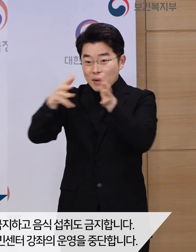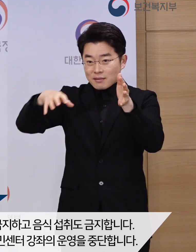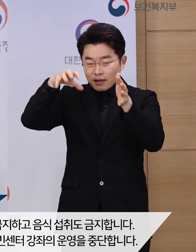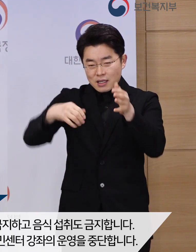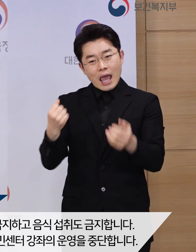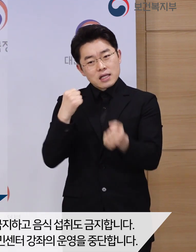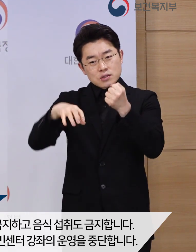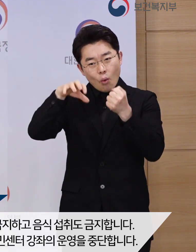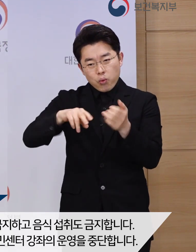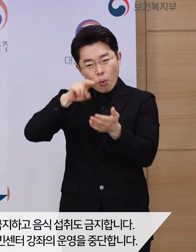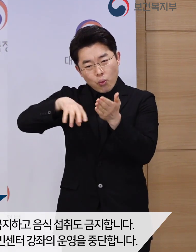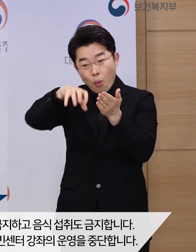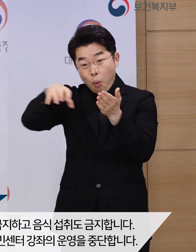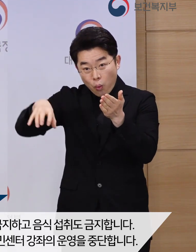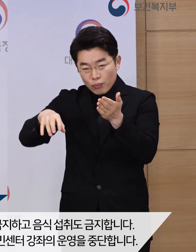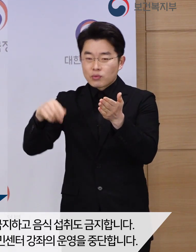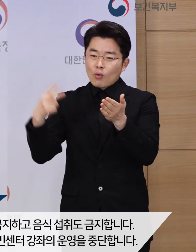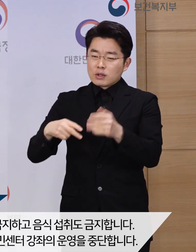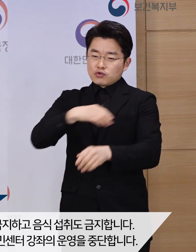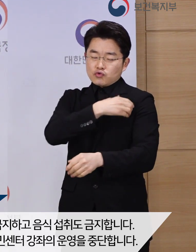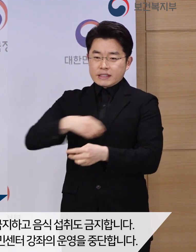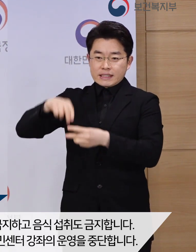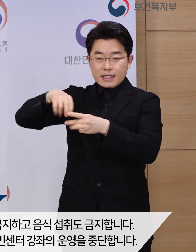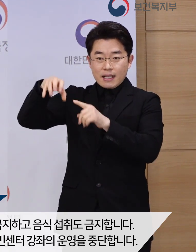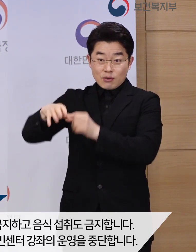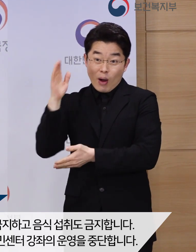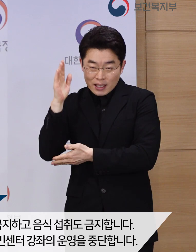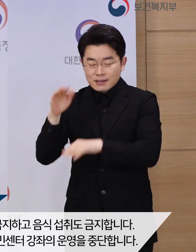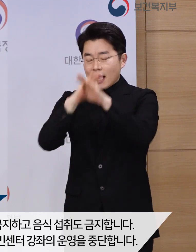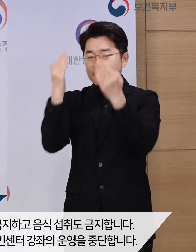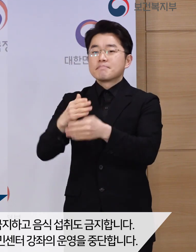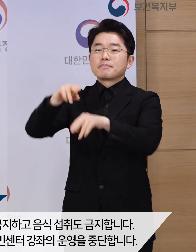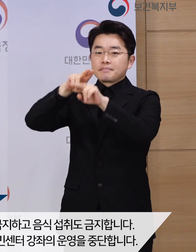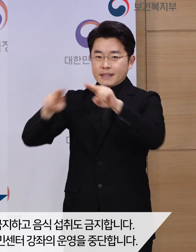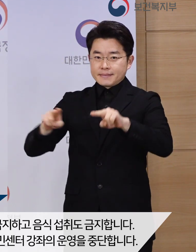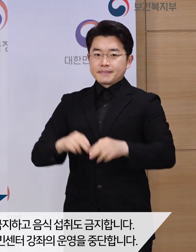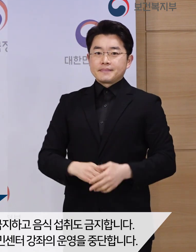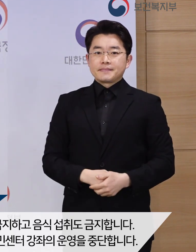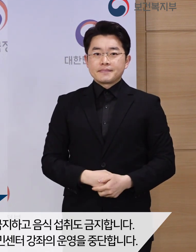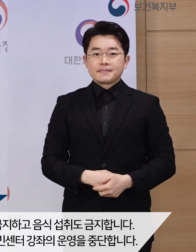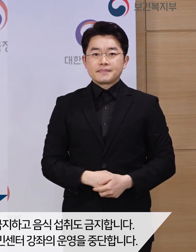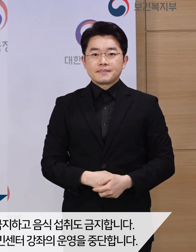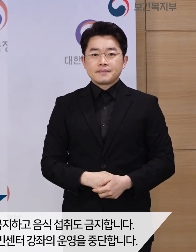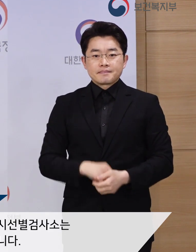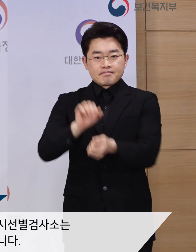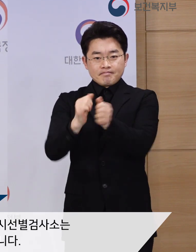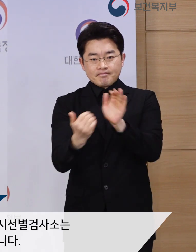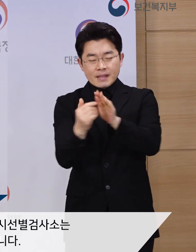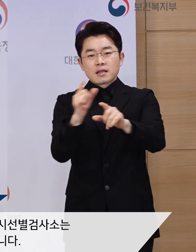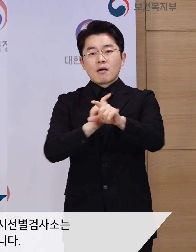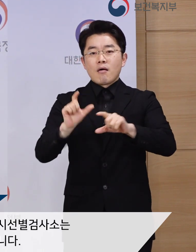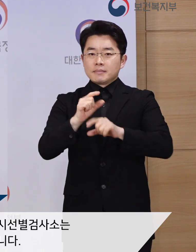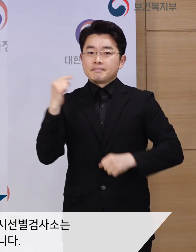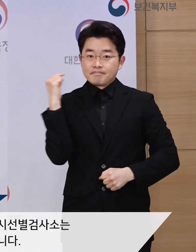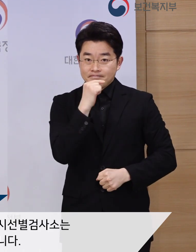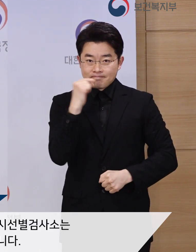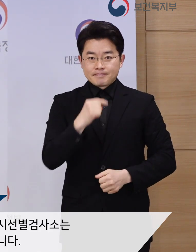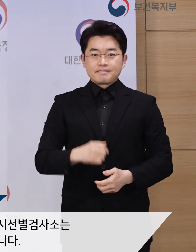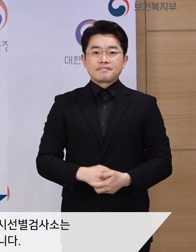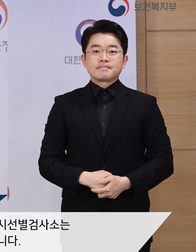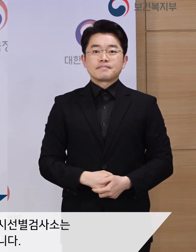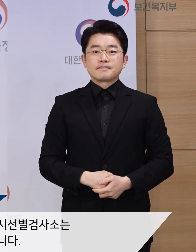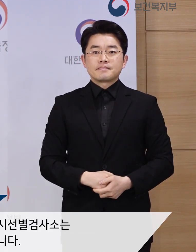비수도권에서도 아파트 내의 편의시설과 주민센터 강좌의 운영을 중단합니다. 방역 대응도